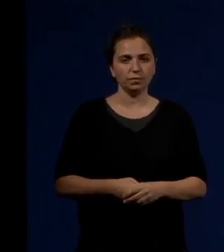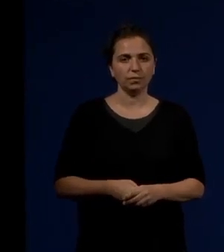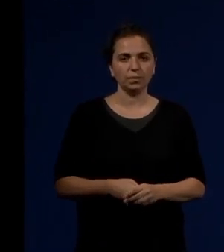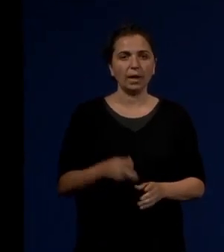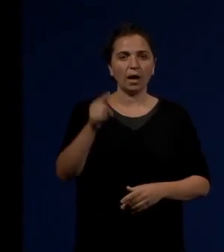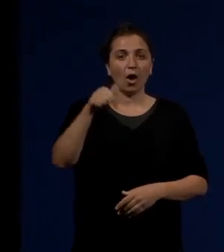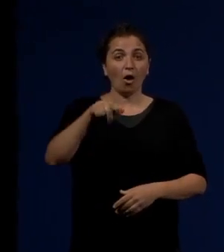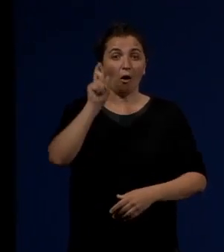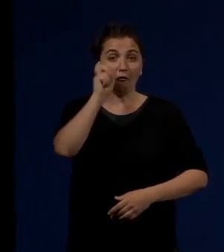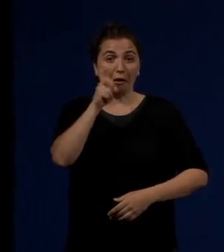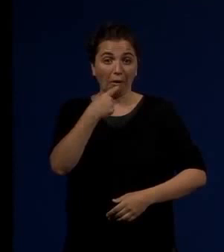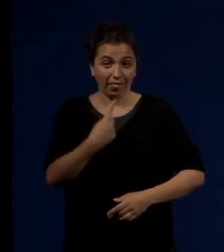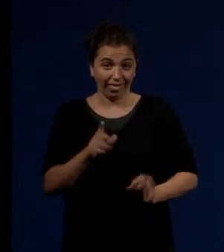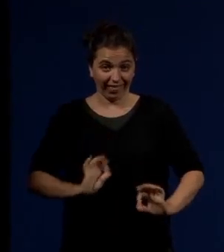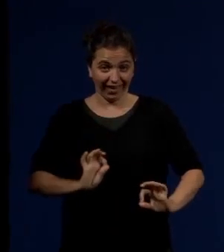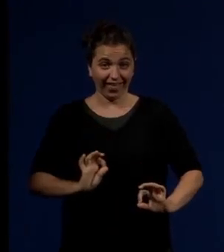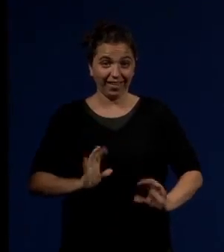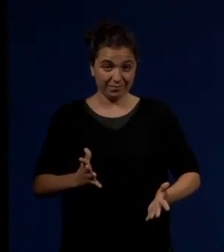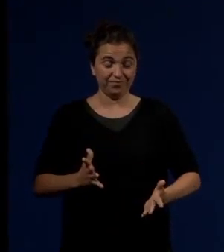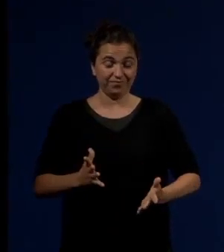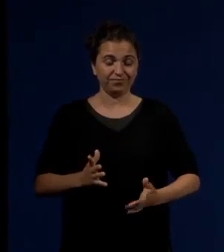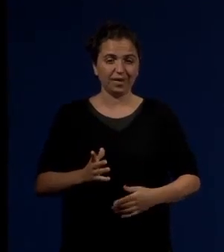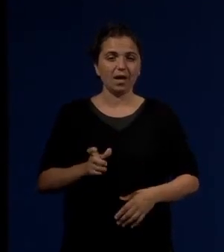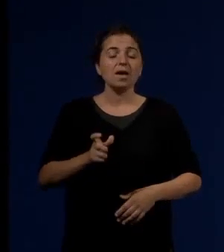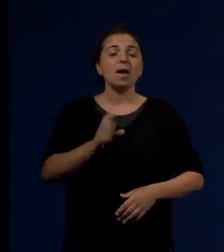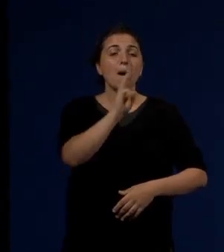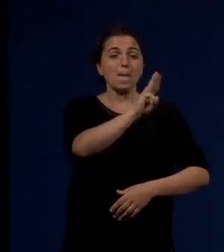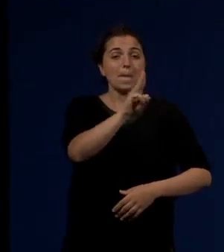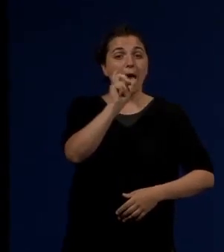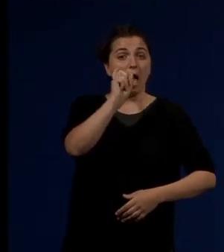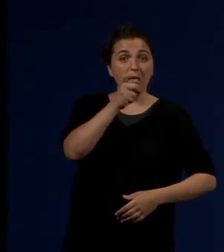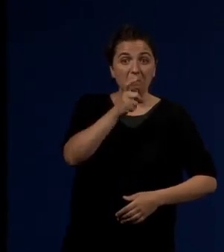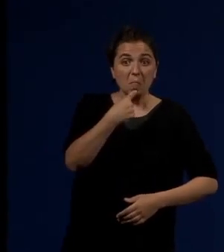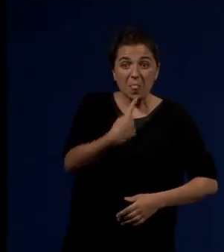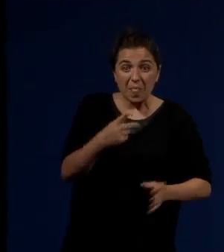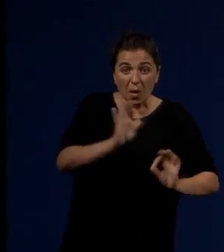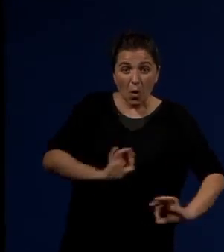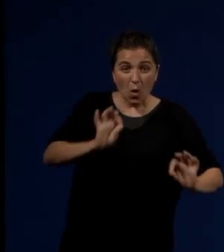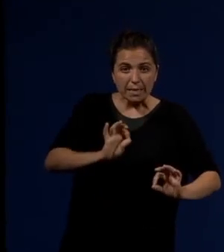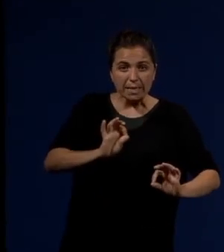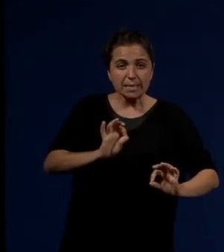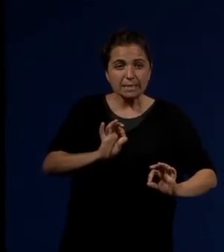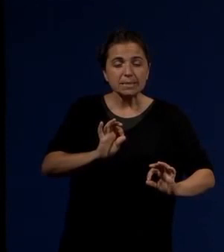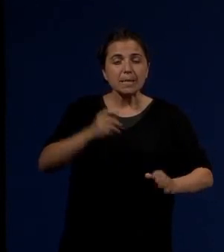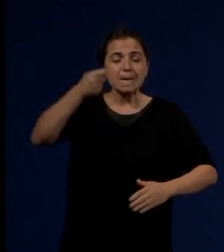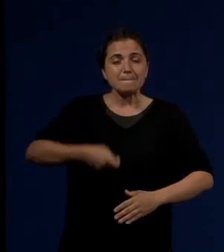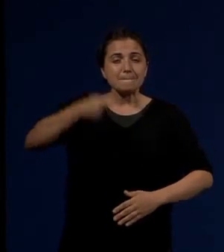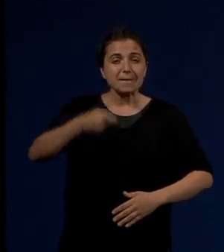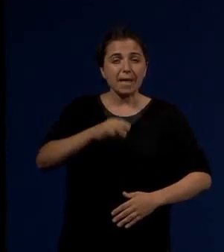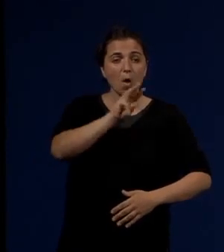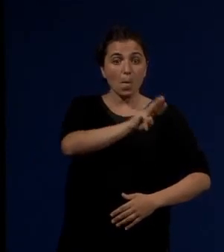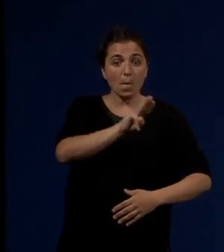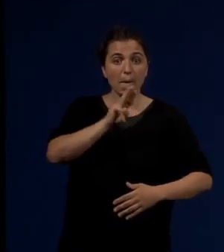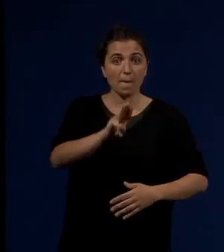Hoxe Feijóo non dixo nada. O candidato do Partido Popular non dixo nada. Hai que insistir en que é o candidato do Partido Popular porque